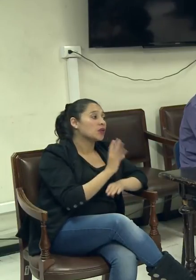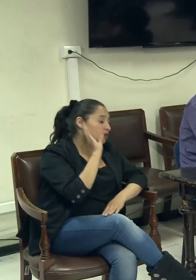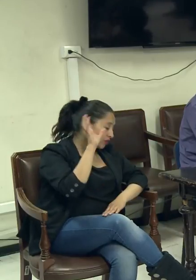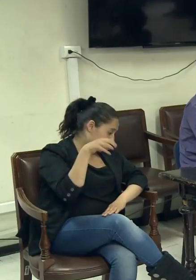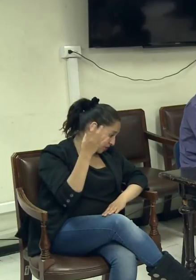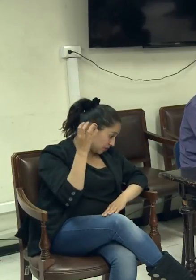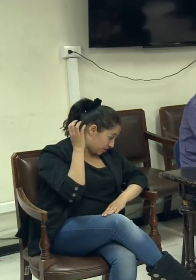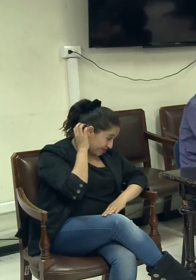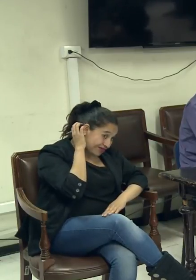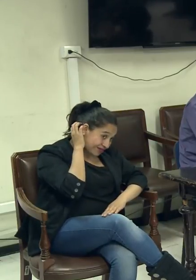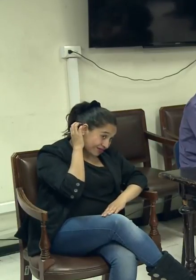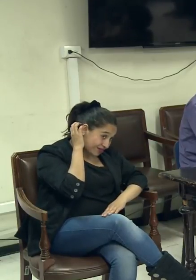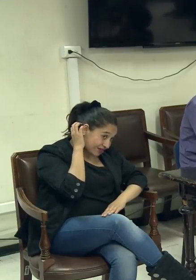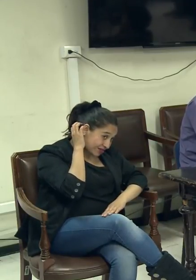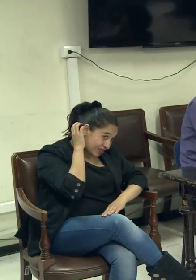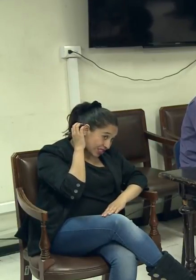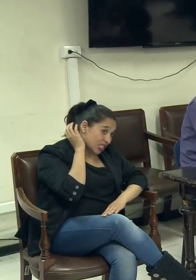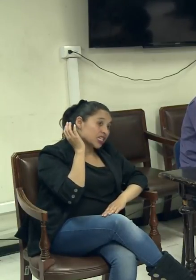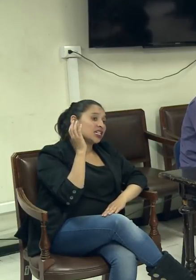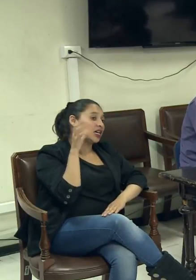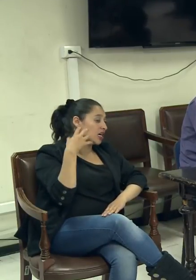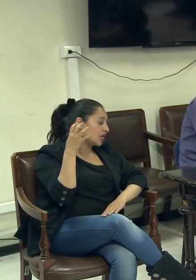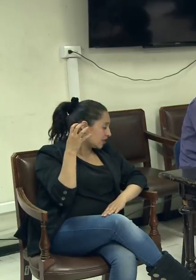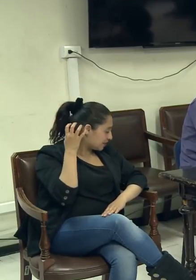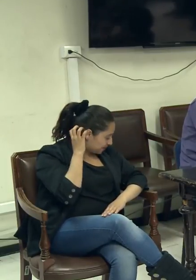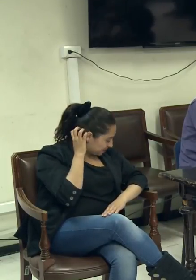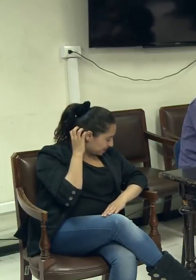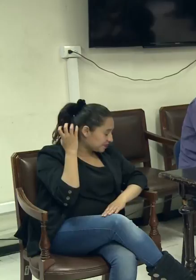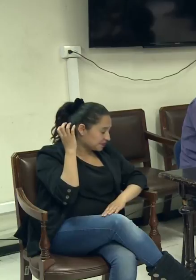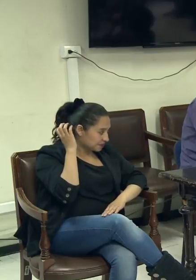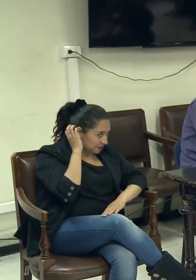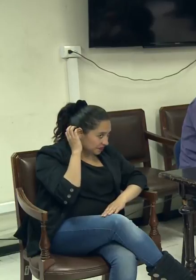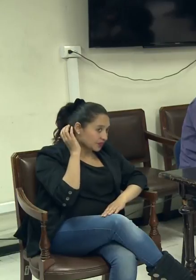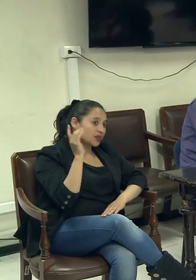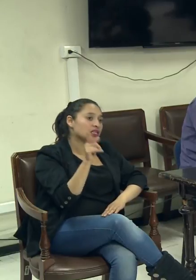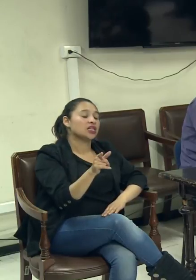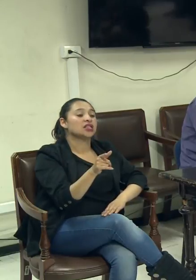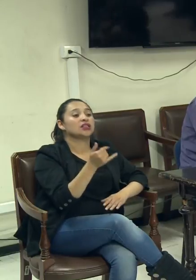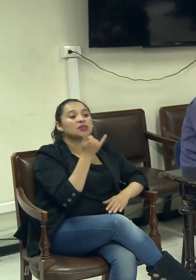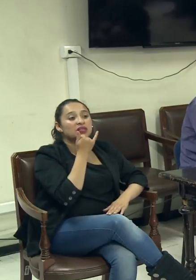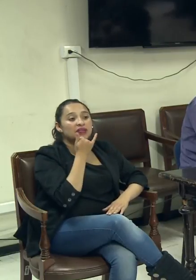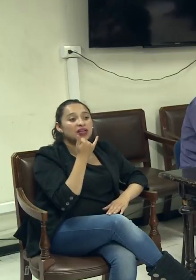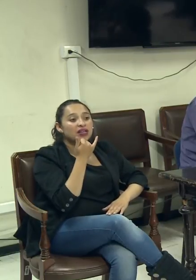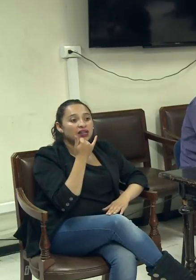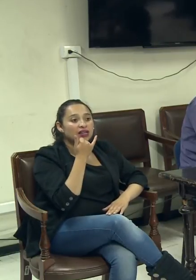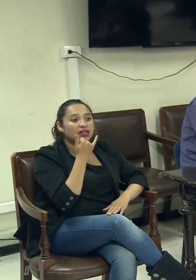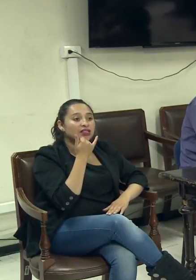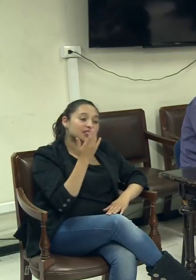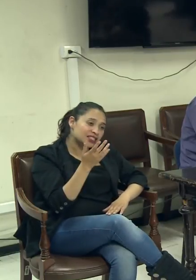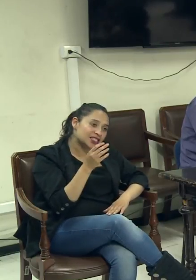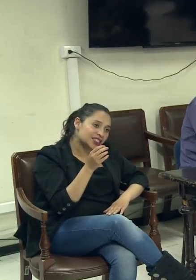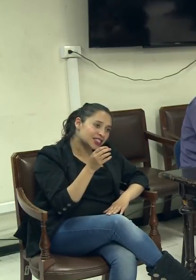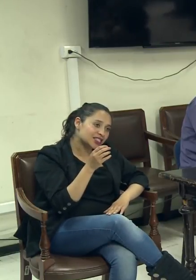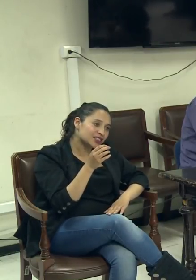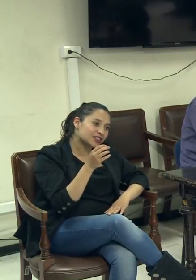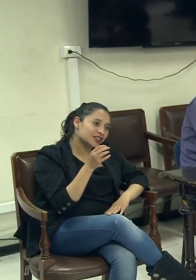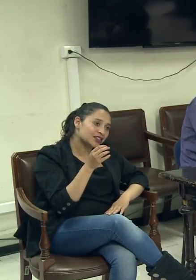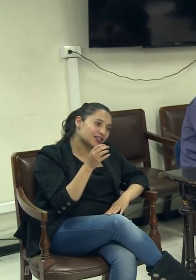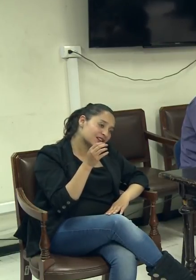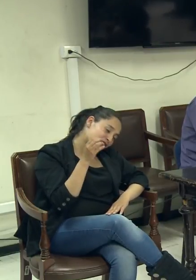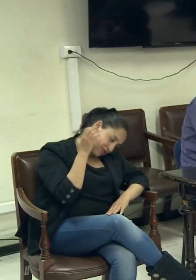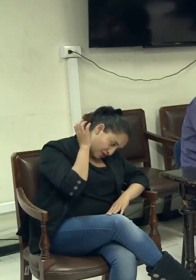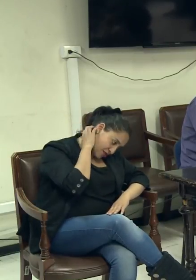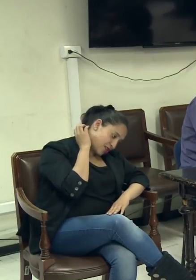el juego, ya no está, ok. La importancia del juego, decidieron